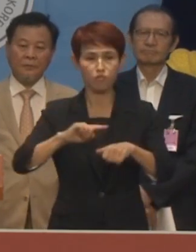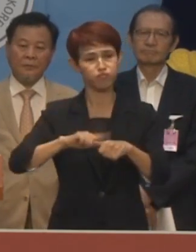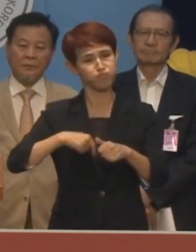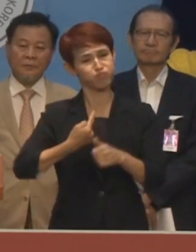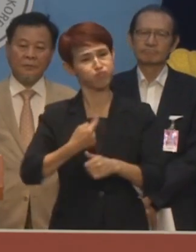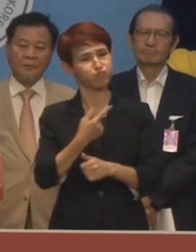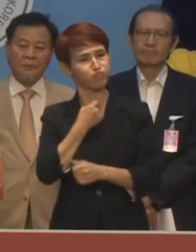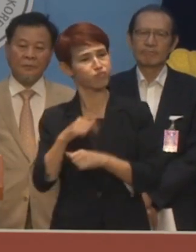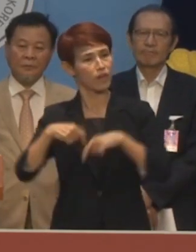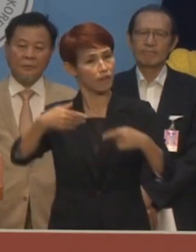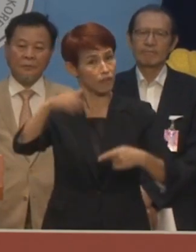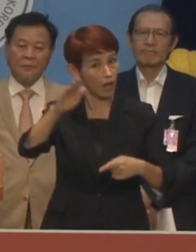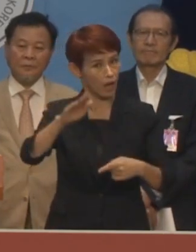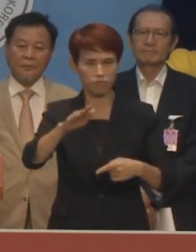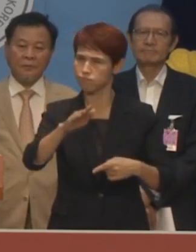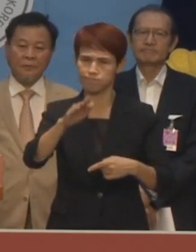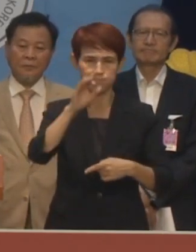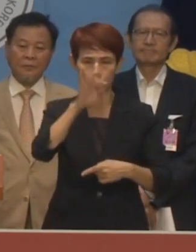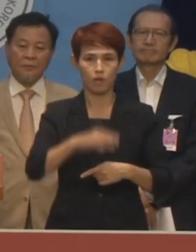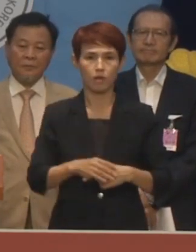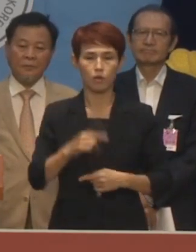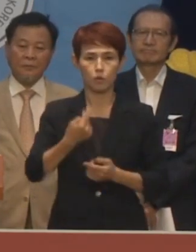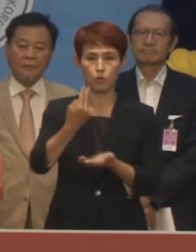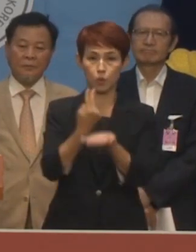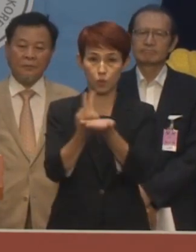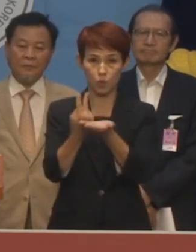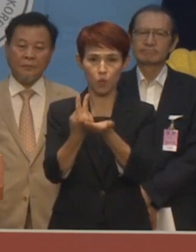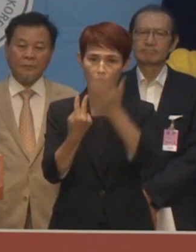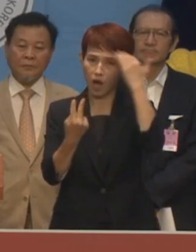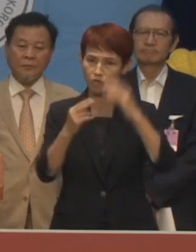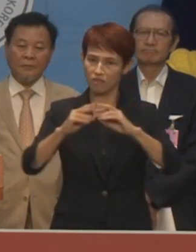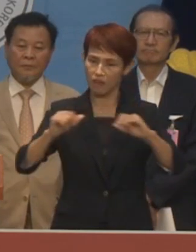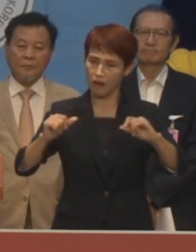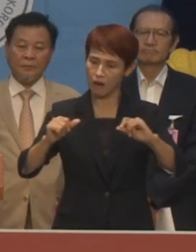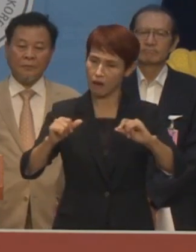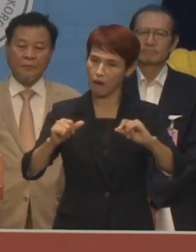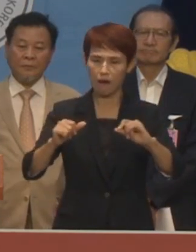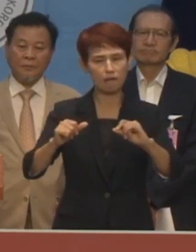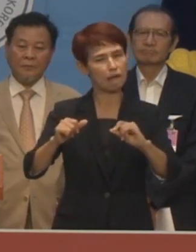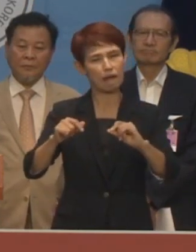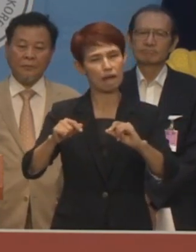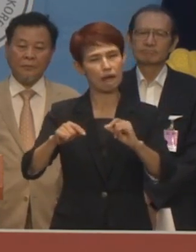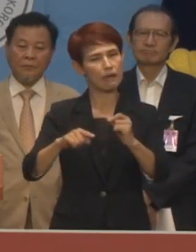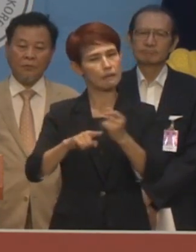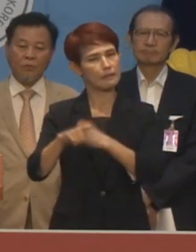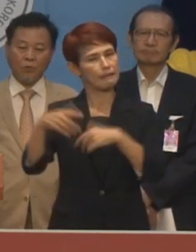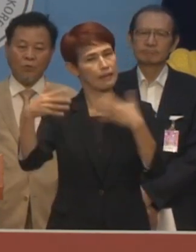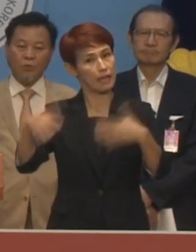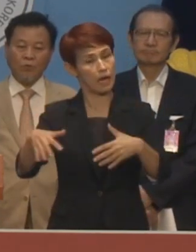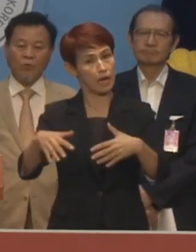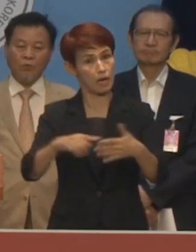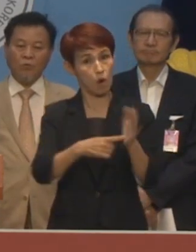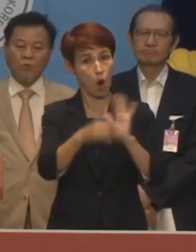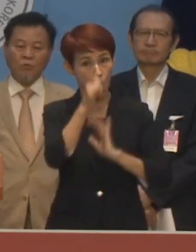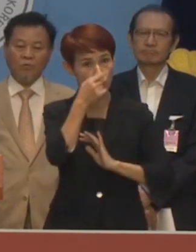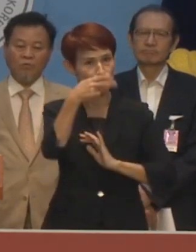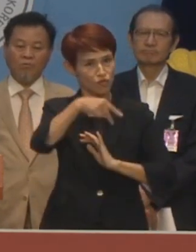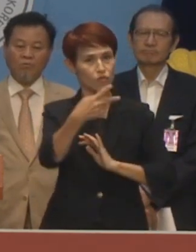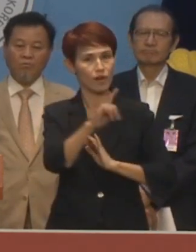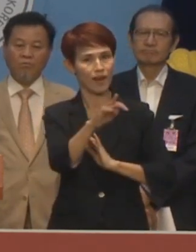뉴라이트입니다. 여덟째, 독도를 한국 땅이라고 할 근거가 약하다고 주장하는 자나 단체는